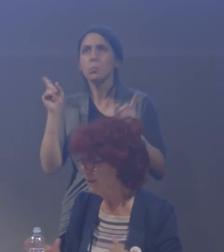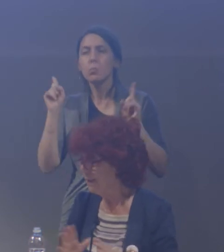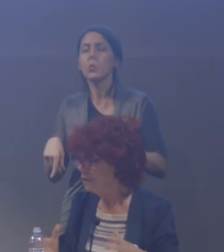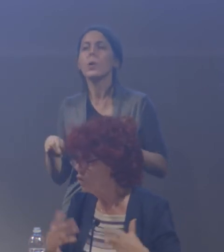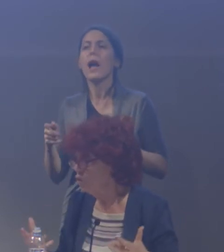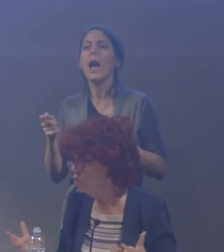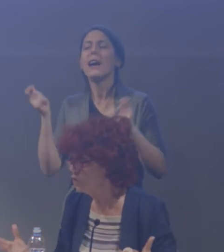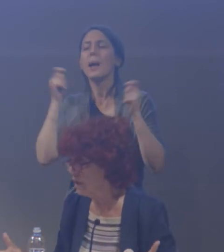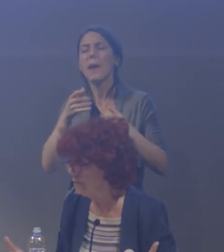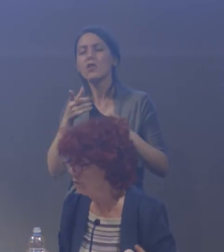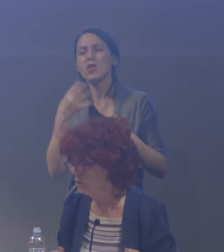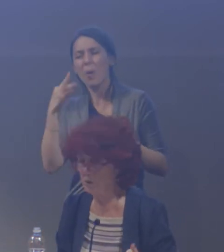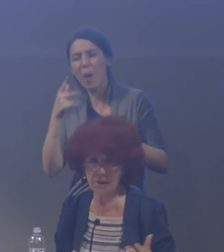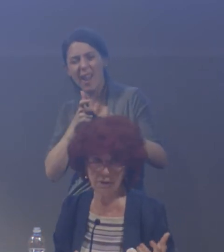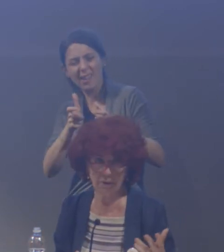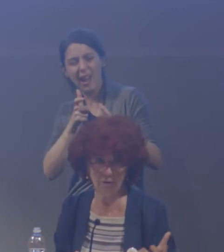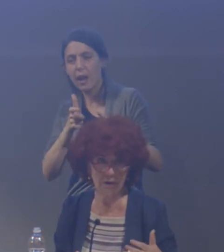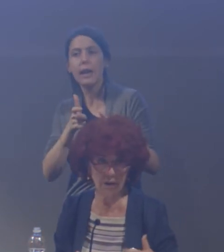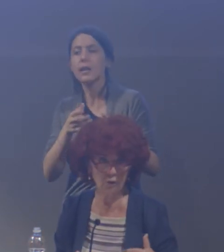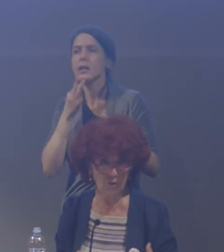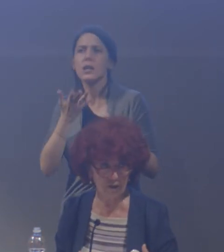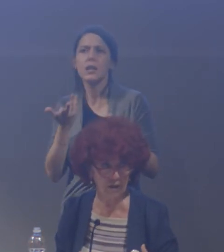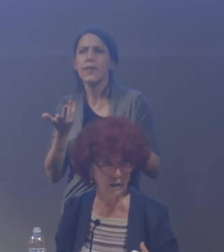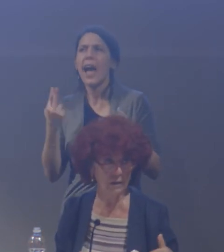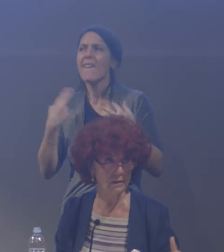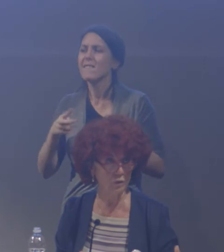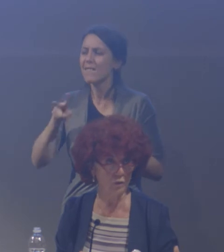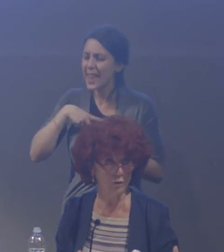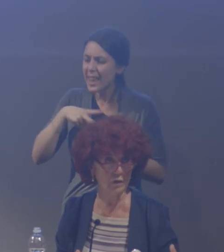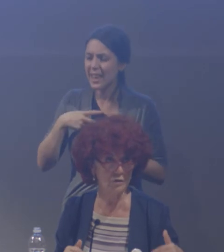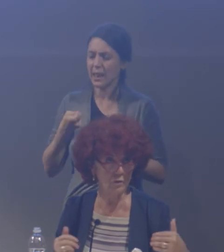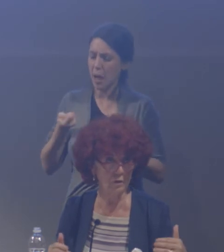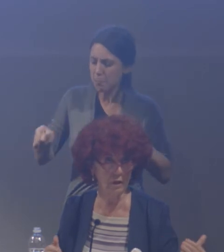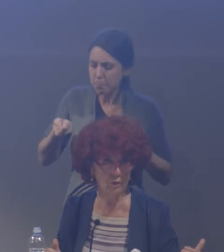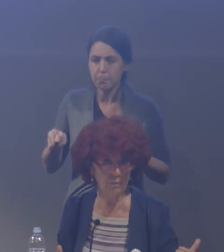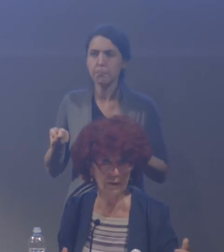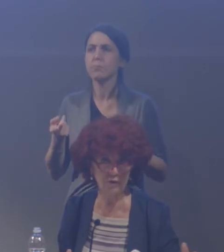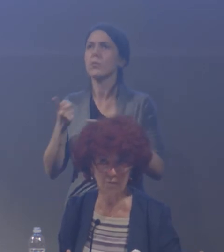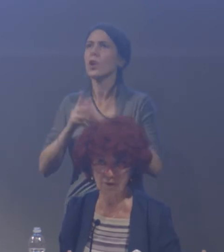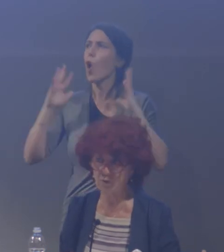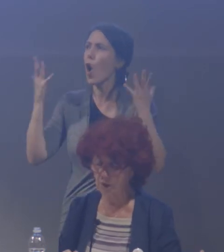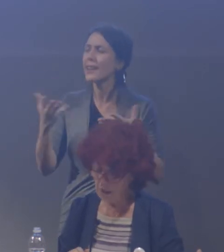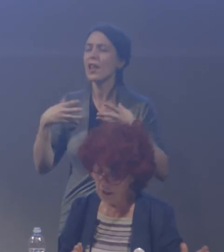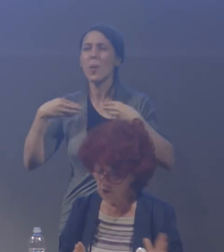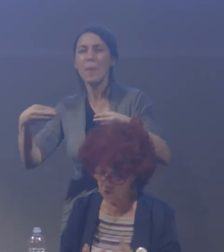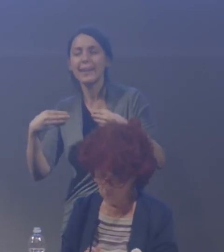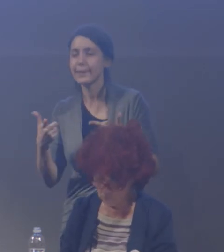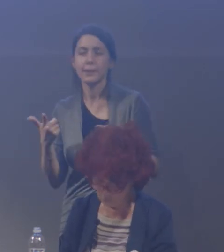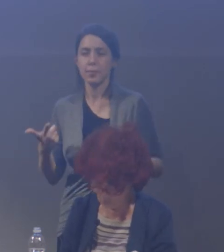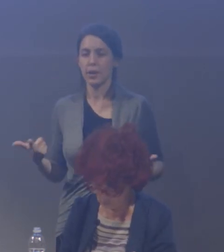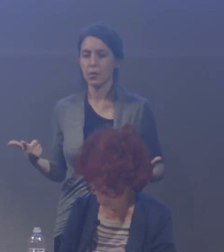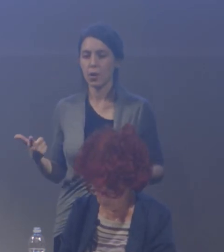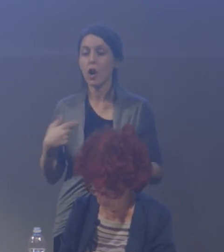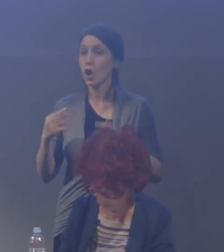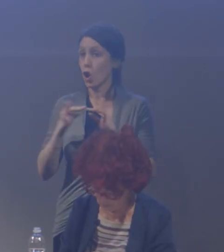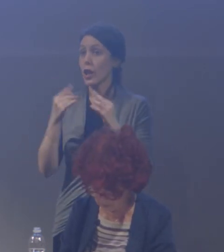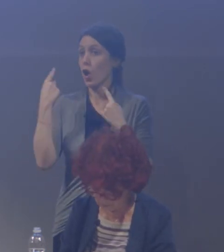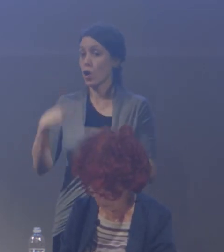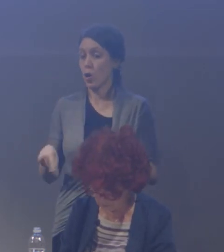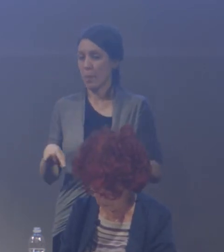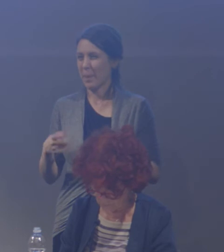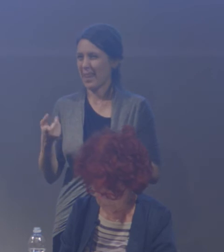qualità della relazione, non sei protagonista attiva della tua vita, del tuo contesto e quindi della tua partecipazione. Io sono molto d'accordo con quello